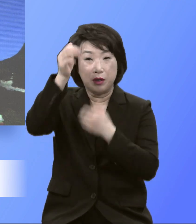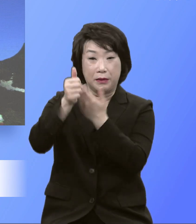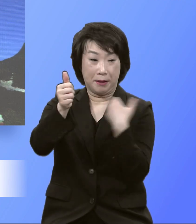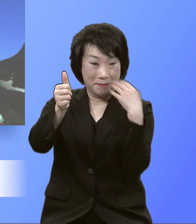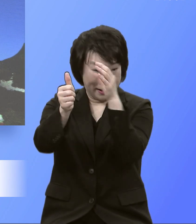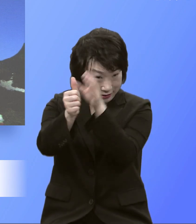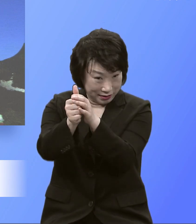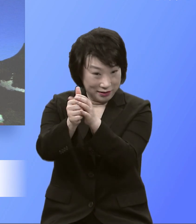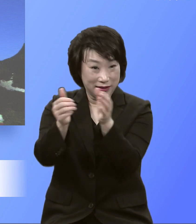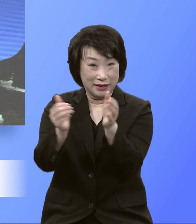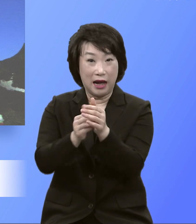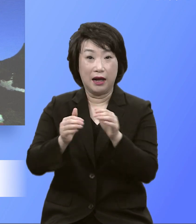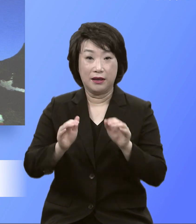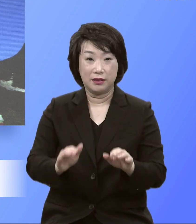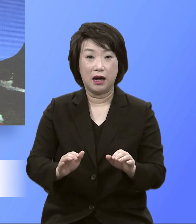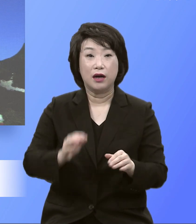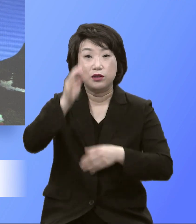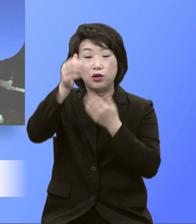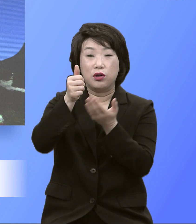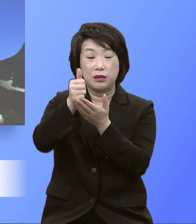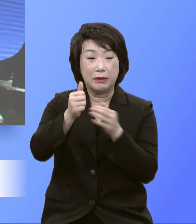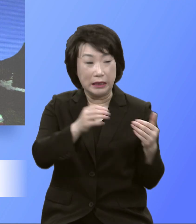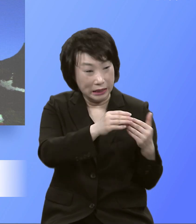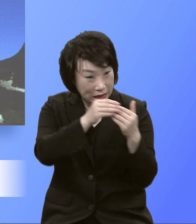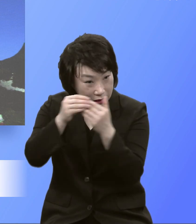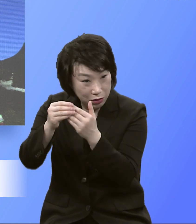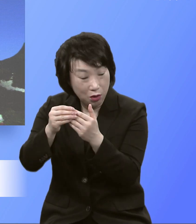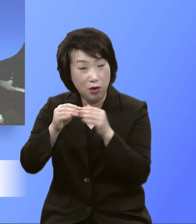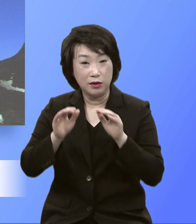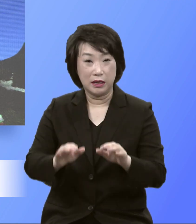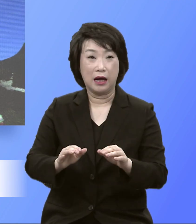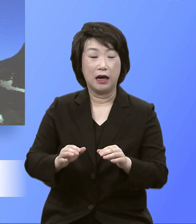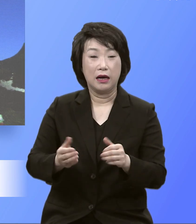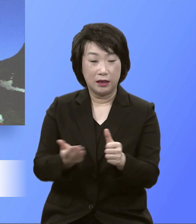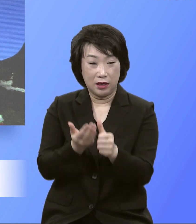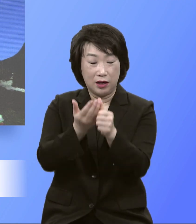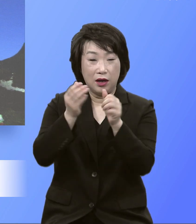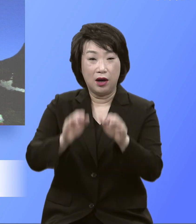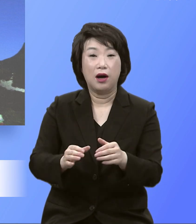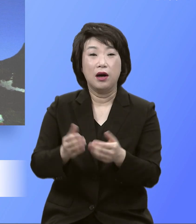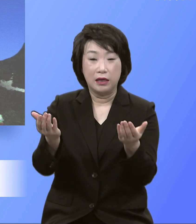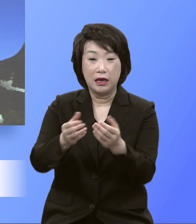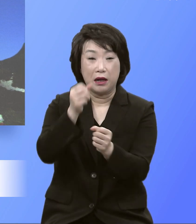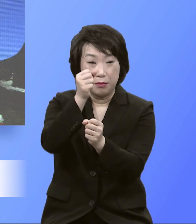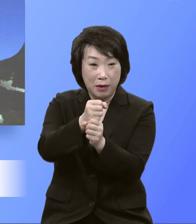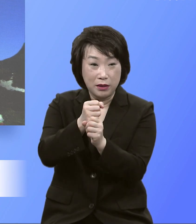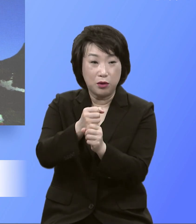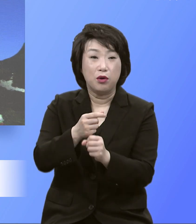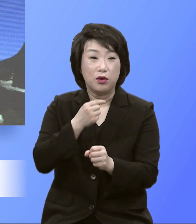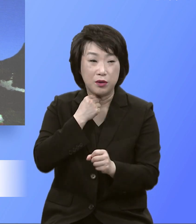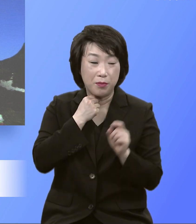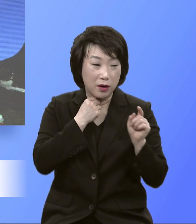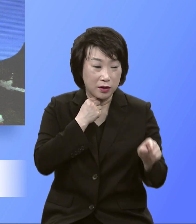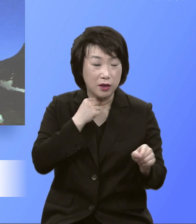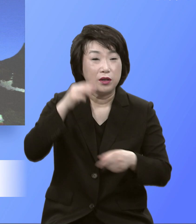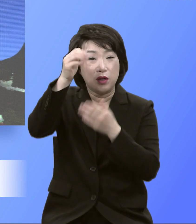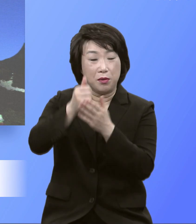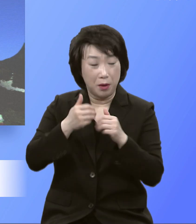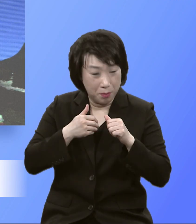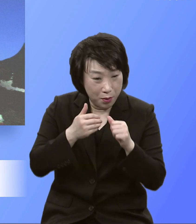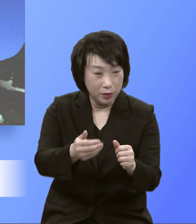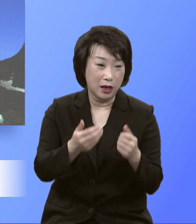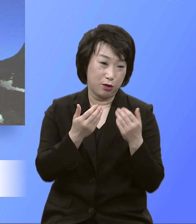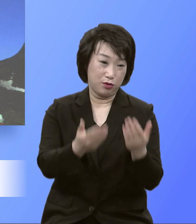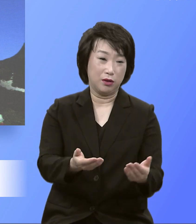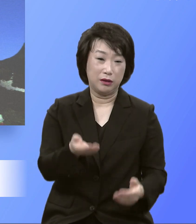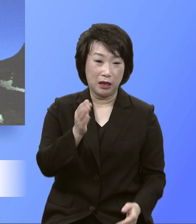성령에게 맡겨서 성령으로 이끌리고 인도받고 양육하고 사역하게 만들려고 성령을